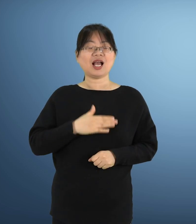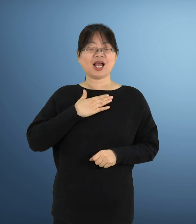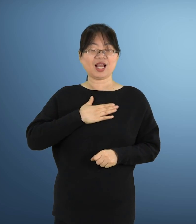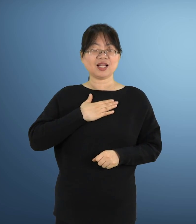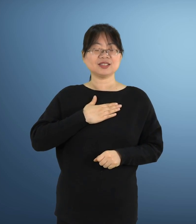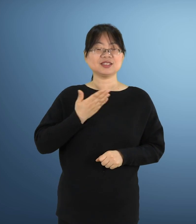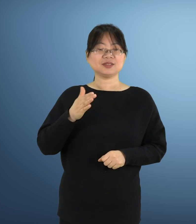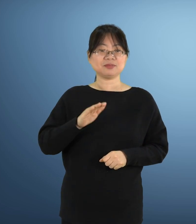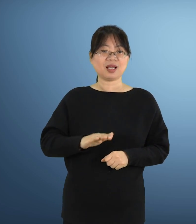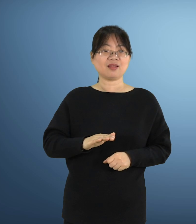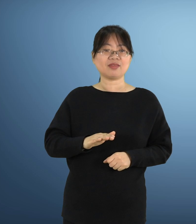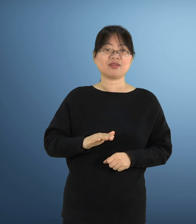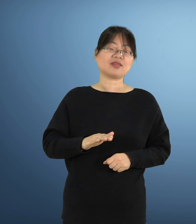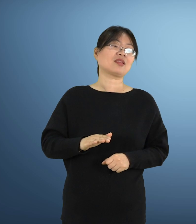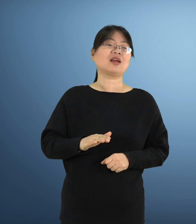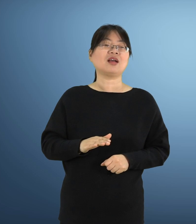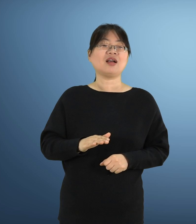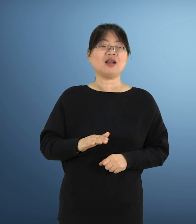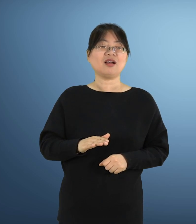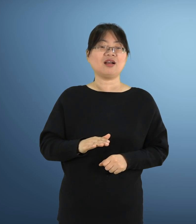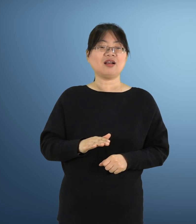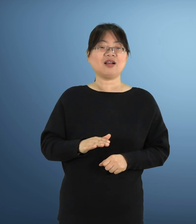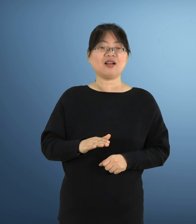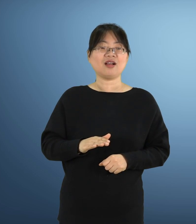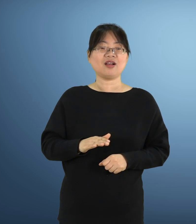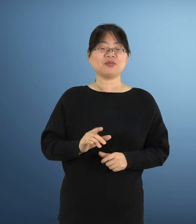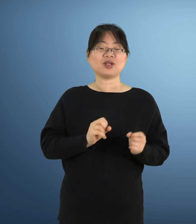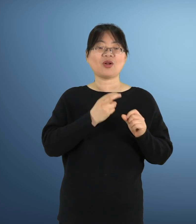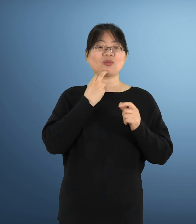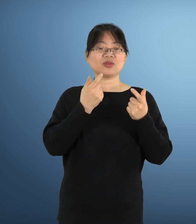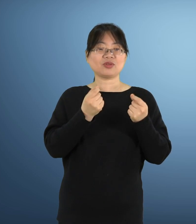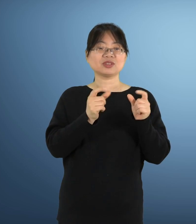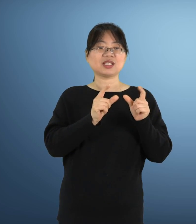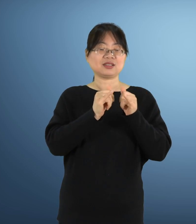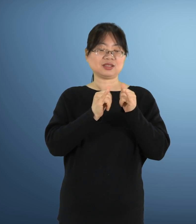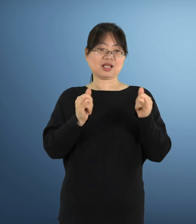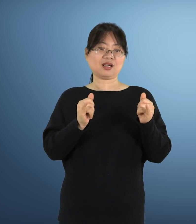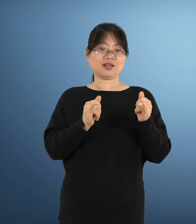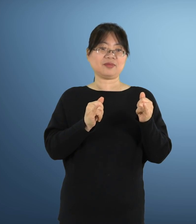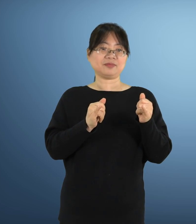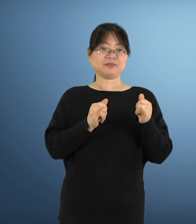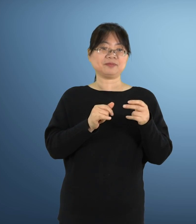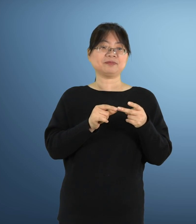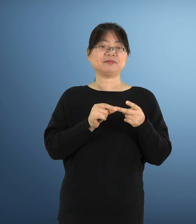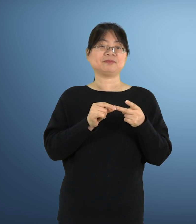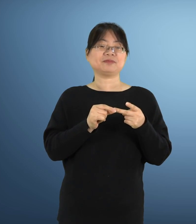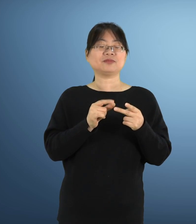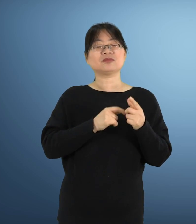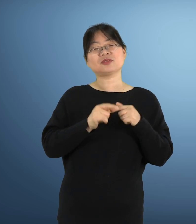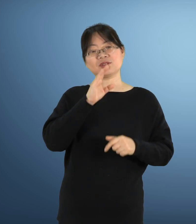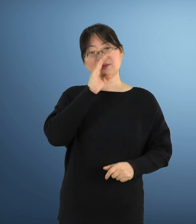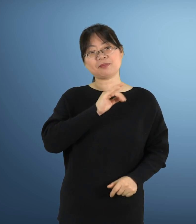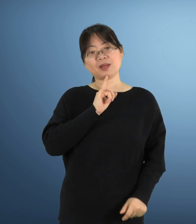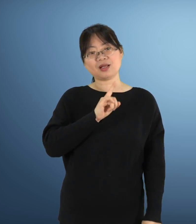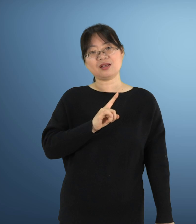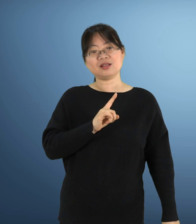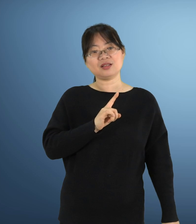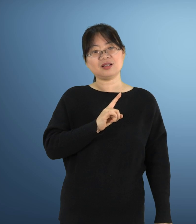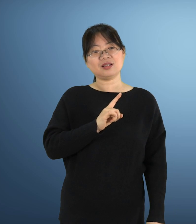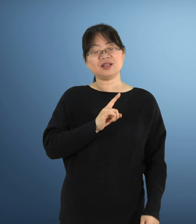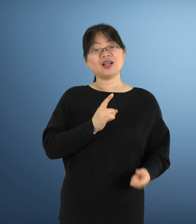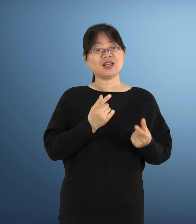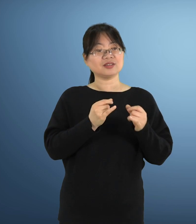이런 사람들이 교회 안에 있을까요? 밖에 있을까요? 예? 대답이 왜 이래요?